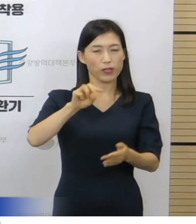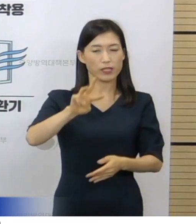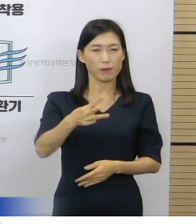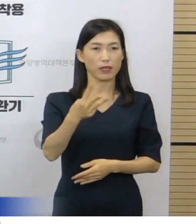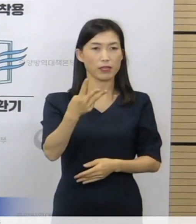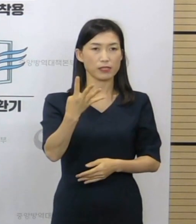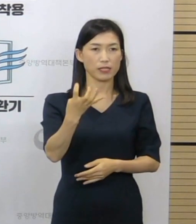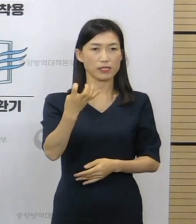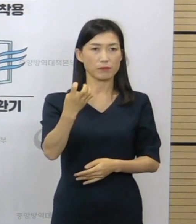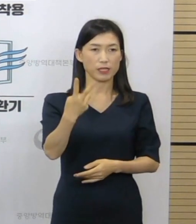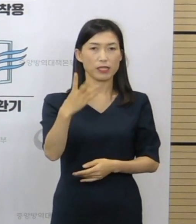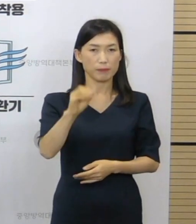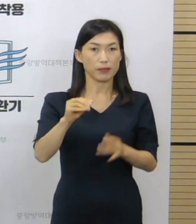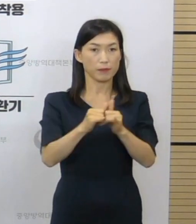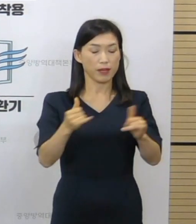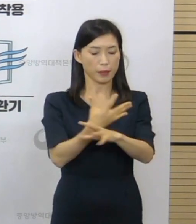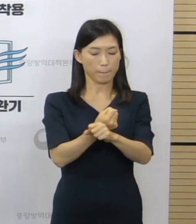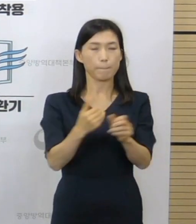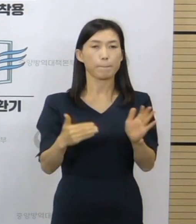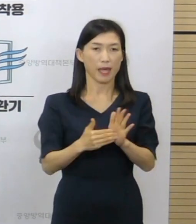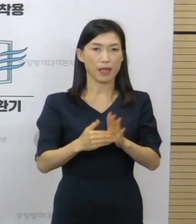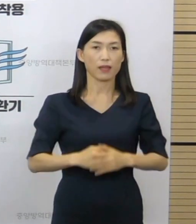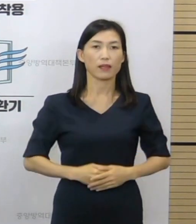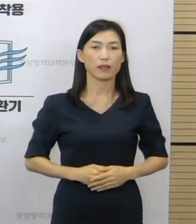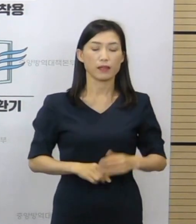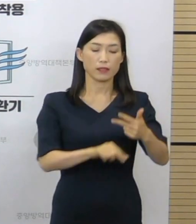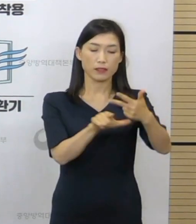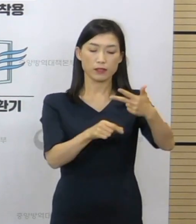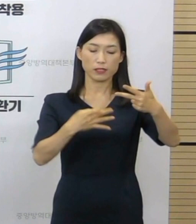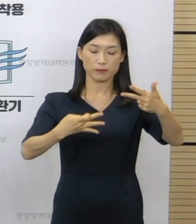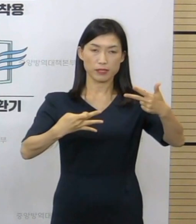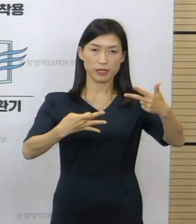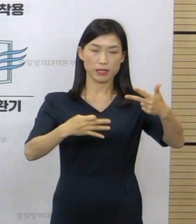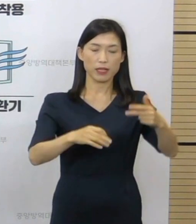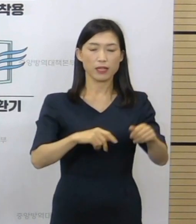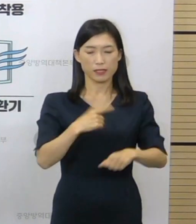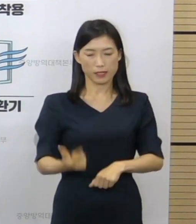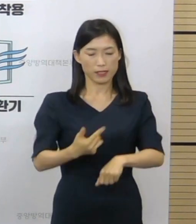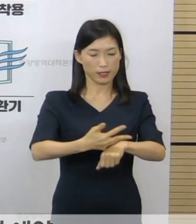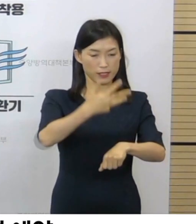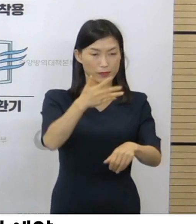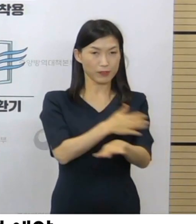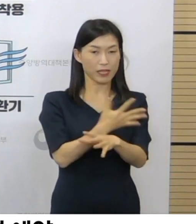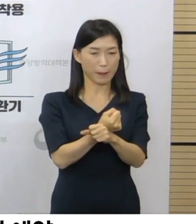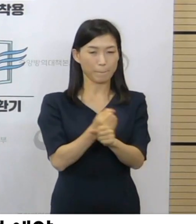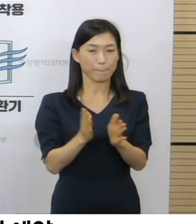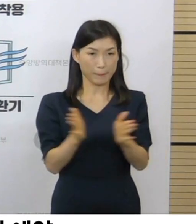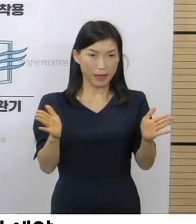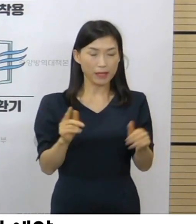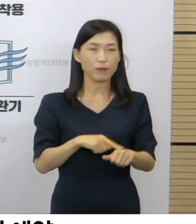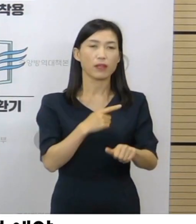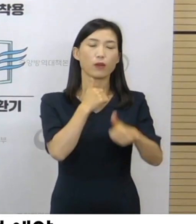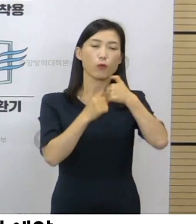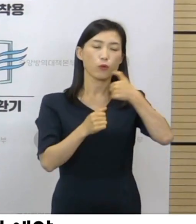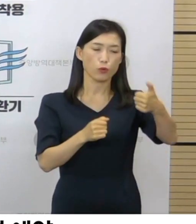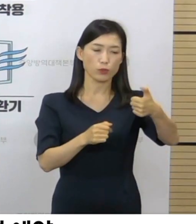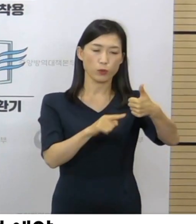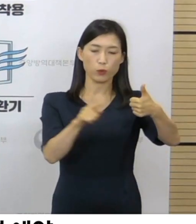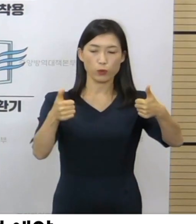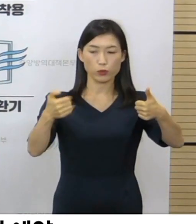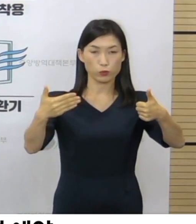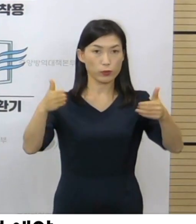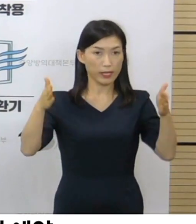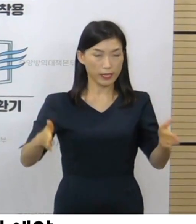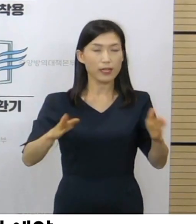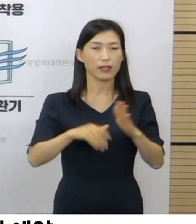약을 완료했습니다 7월 14일 20시 부터 이야기 자게 된 55에서 59세 연령층의